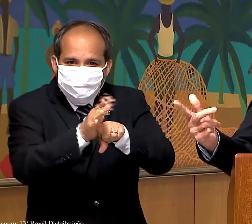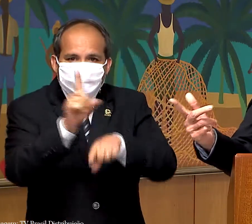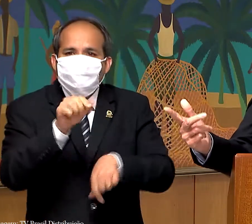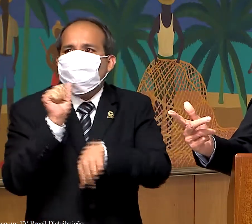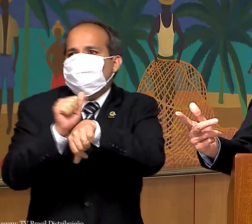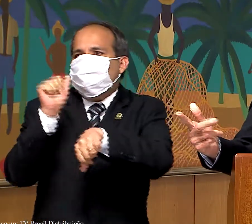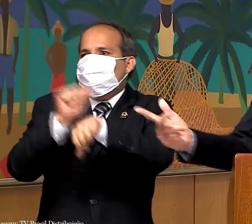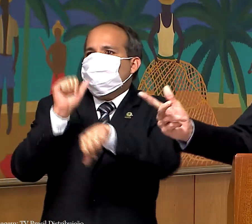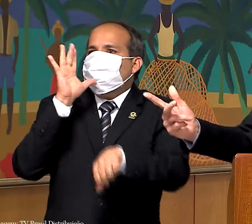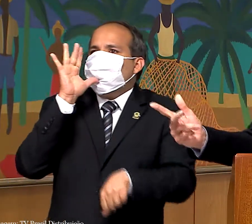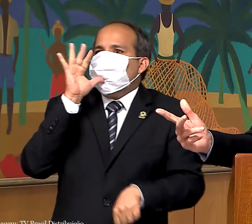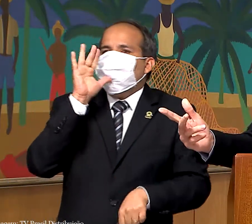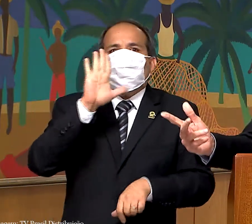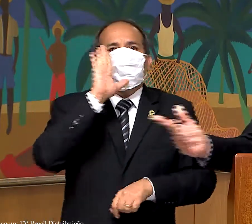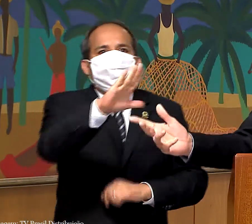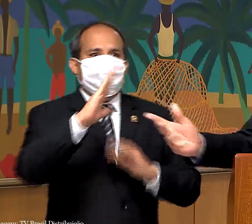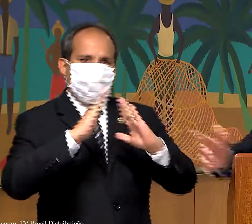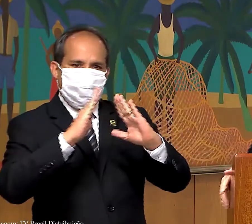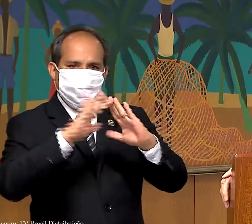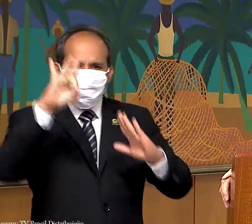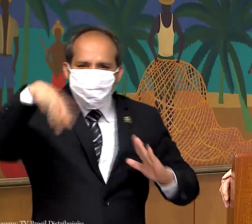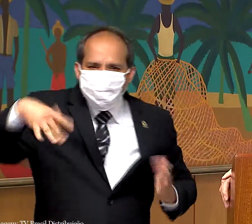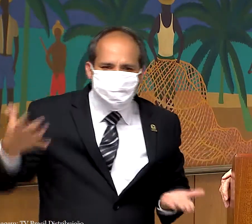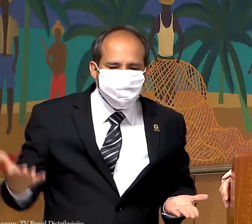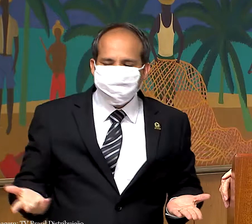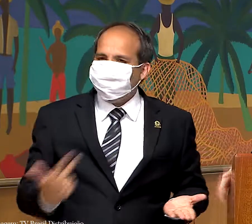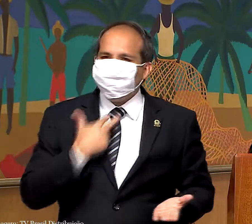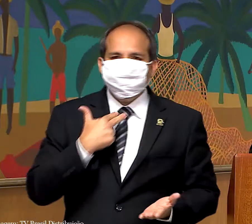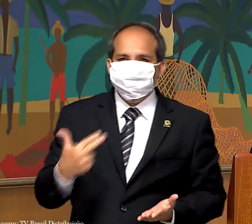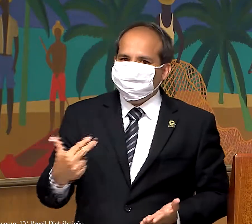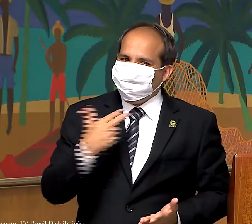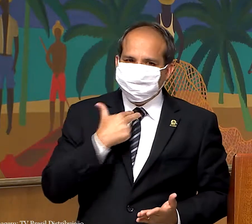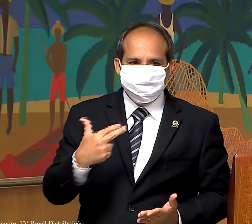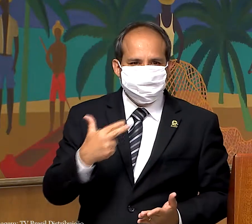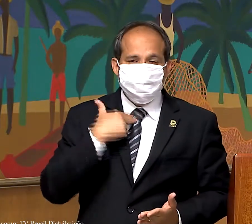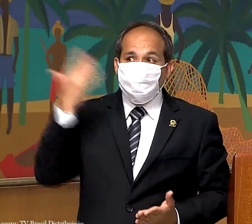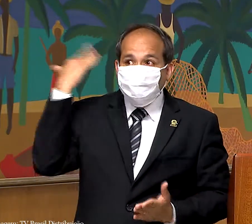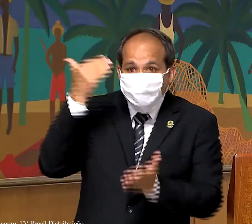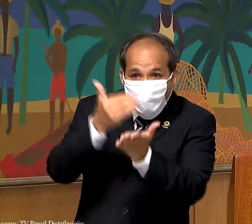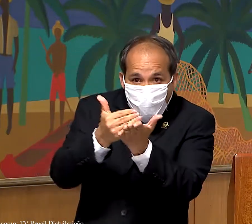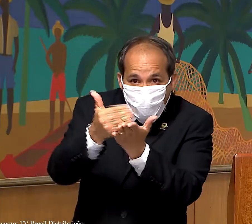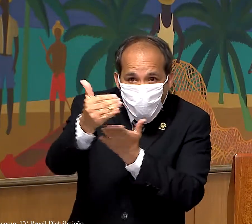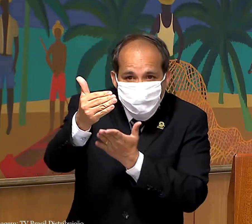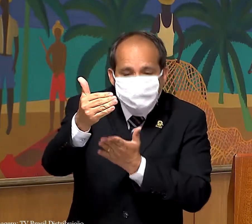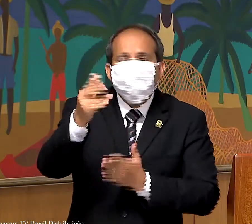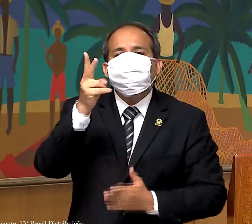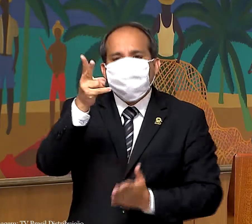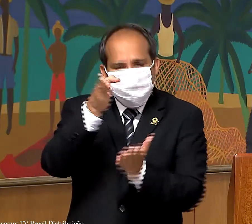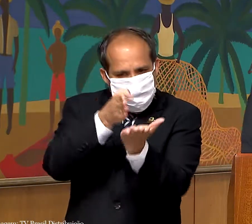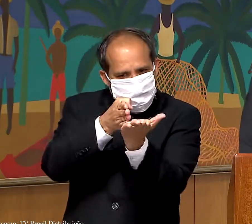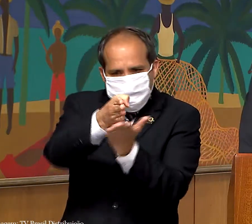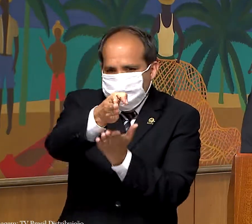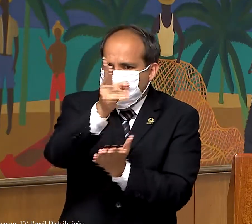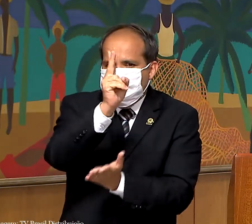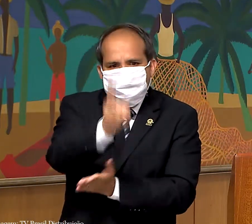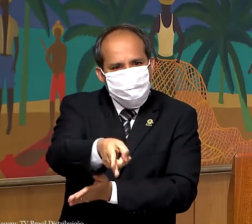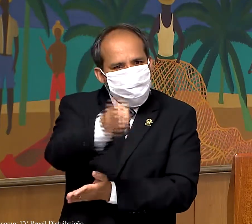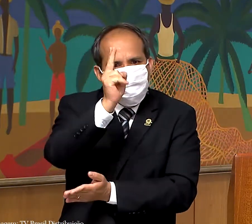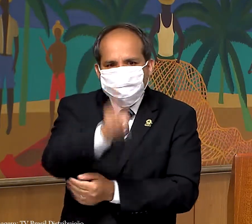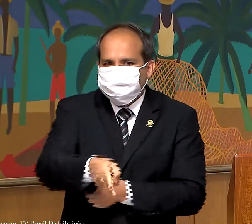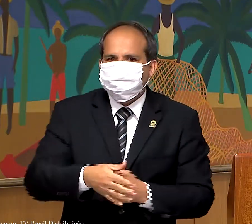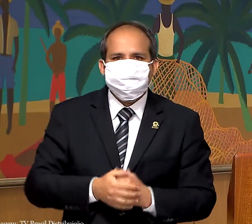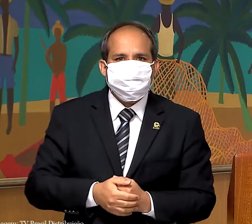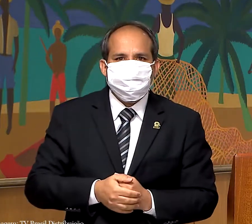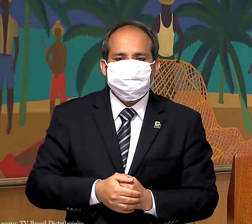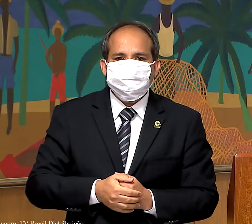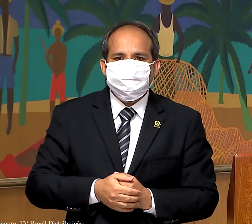ali, fica em casa. Não dá. Desde o começo eu adotei essa linha. E a gente